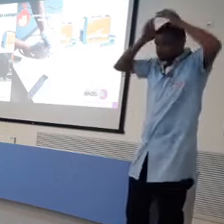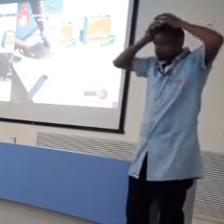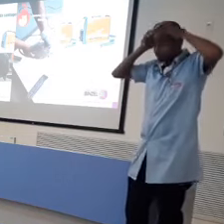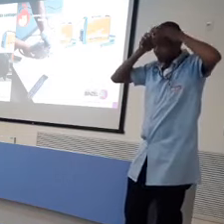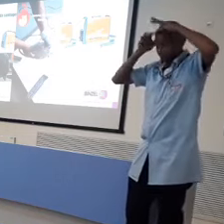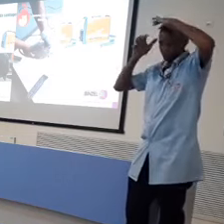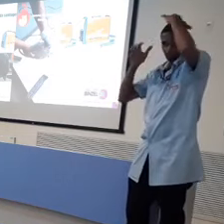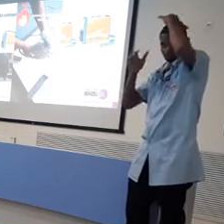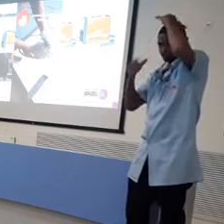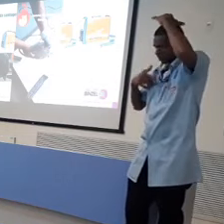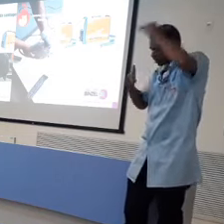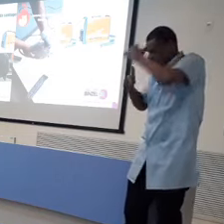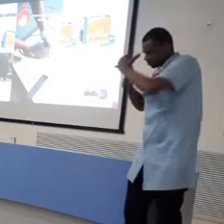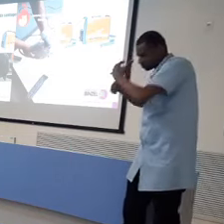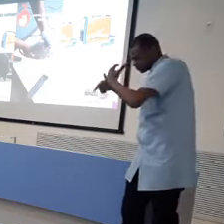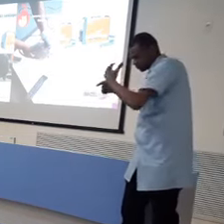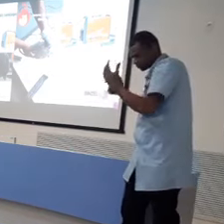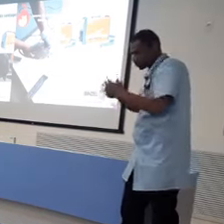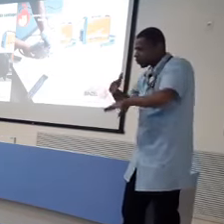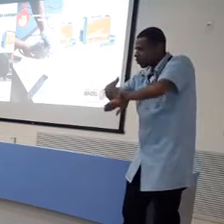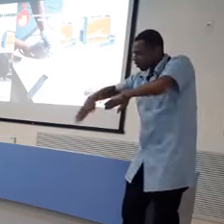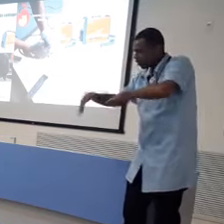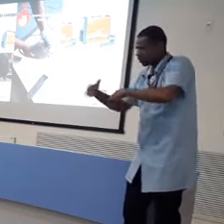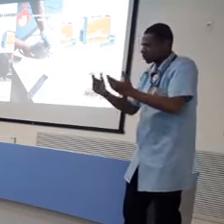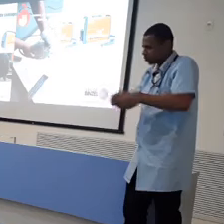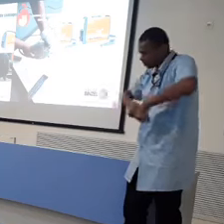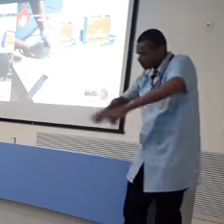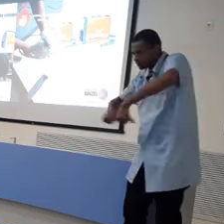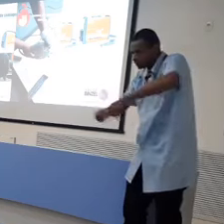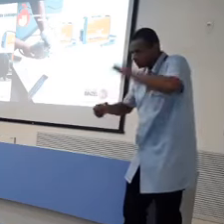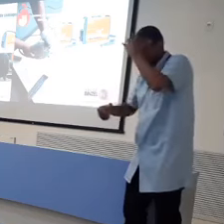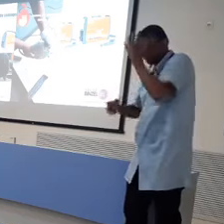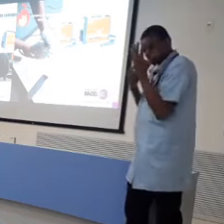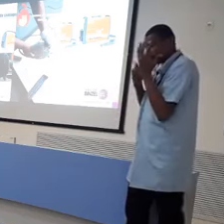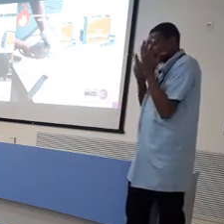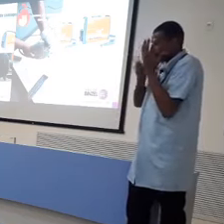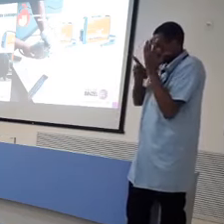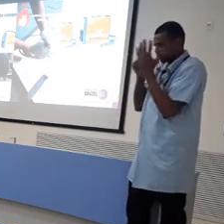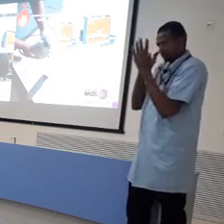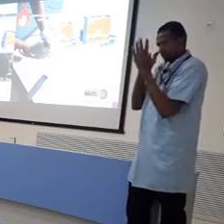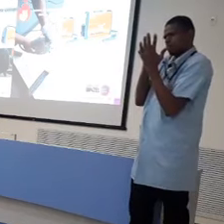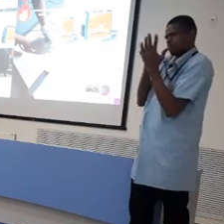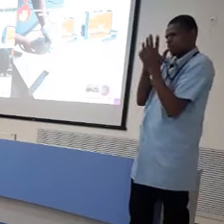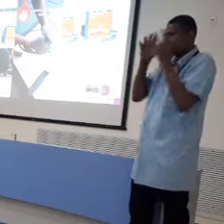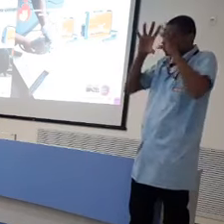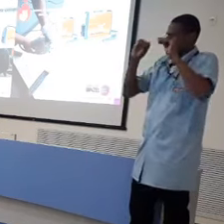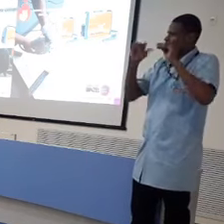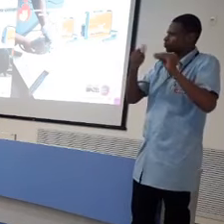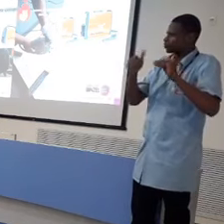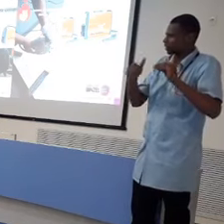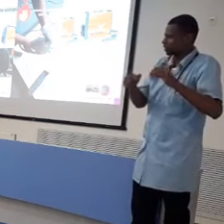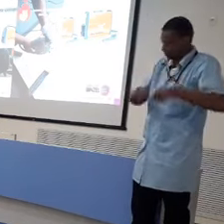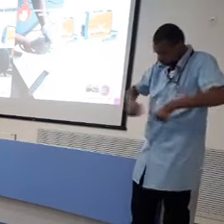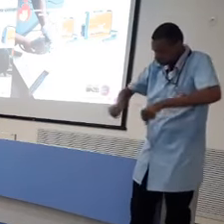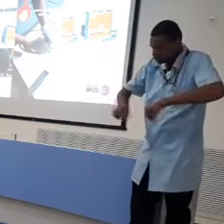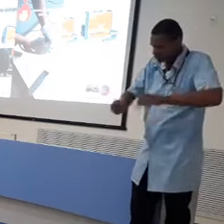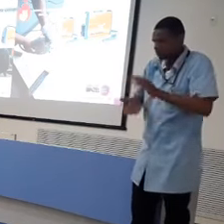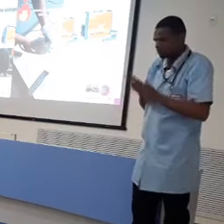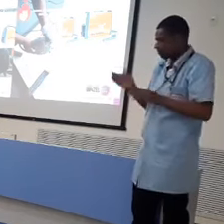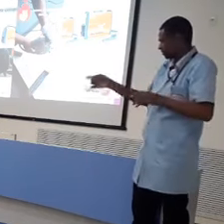lixadeira, então precisa trocar a máscara. Você simplesmente coloca funções do BNA e ela não fecha o ar, tá? Então você consegue